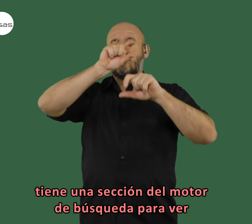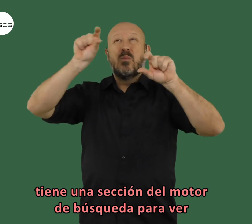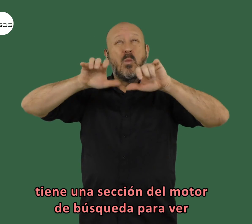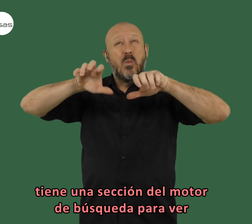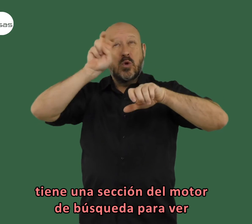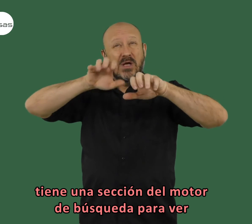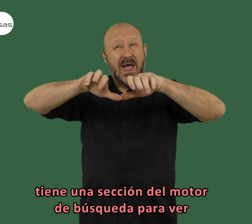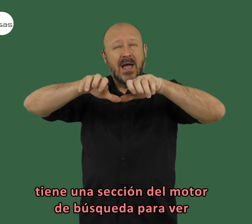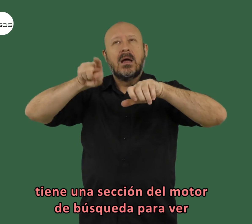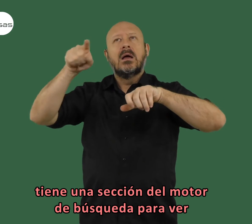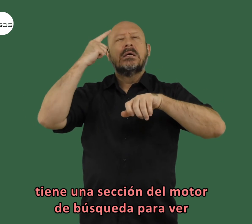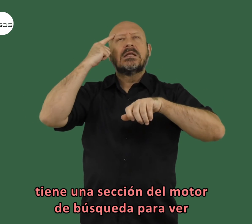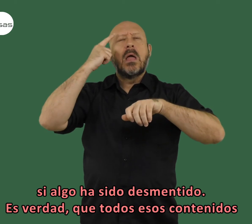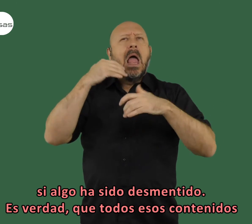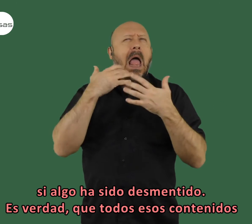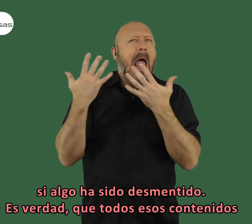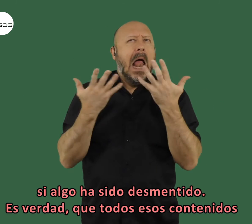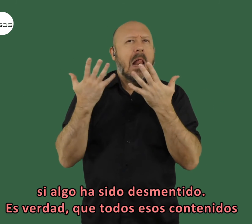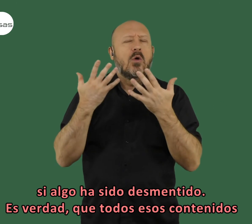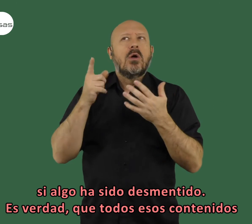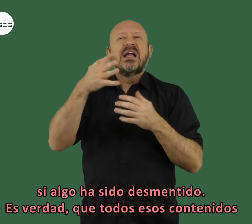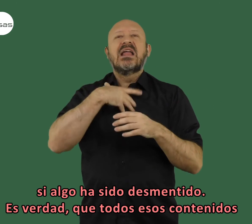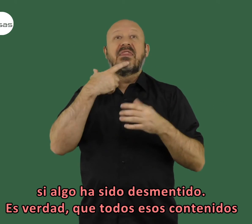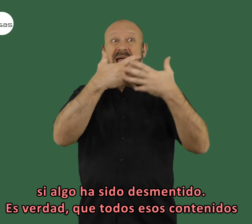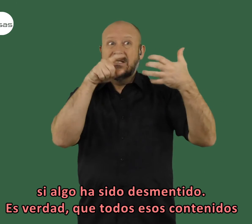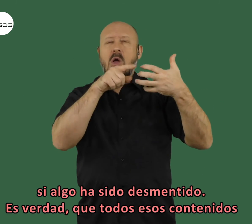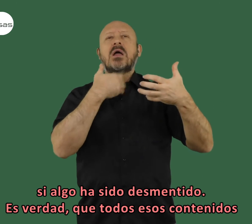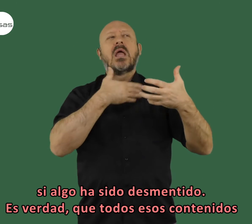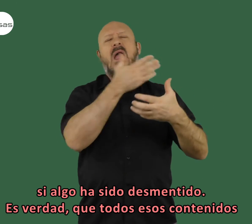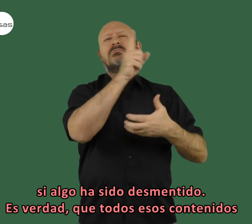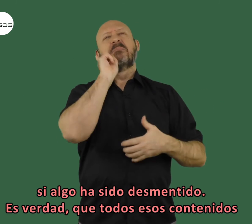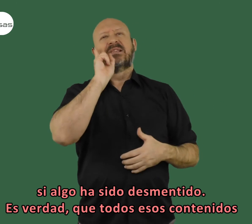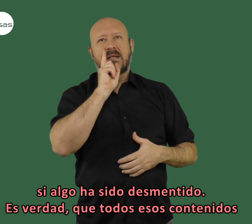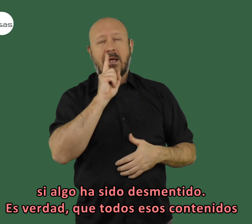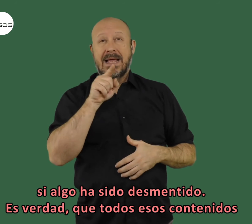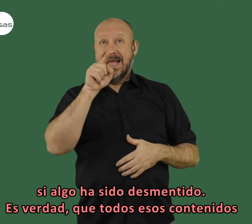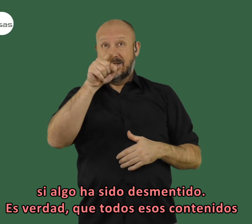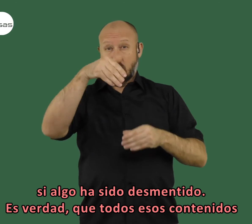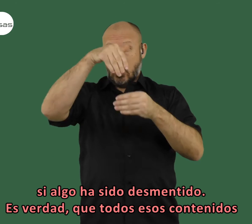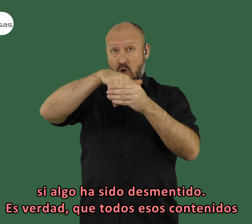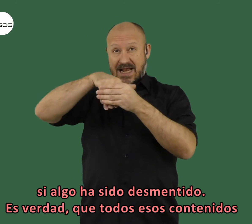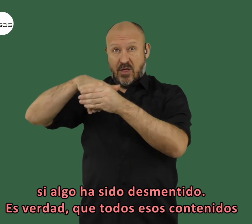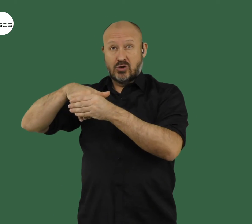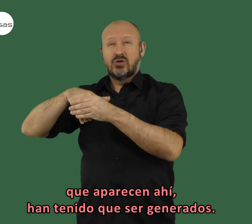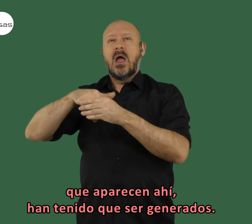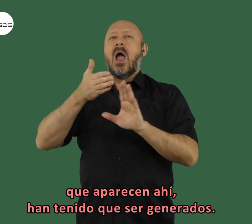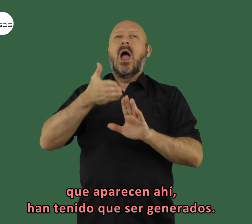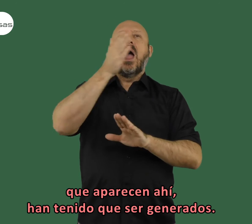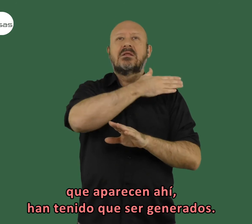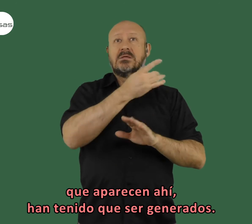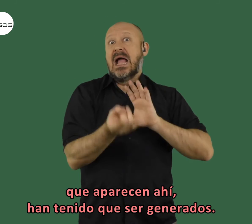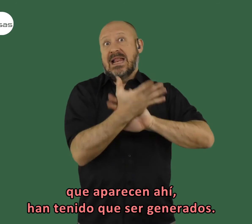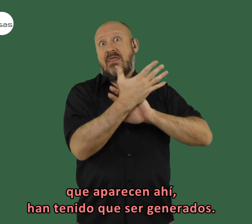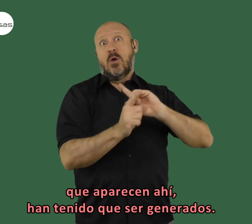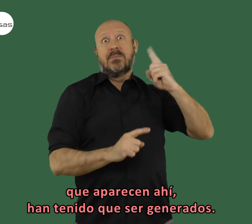en el motor de búsqueda para ver si algo ha sido desmentido. Es verdad que todos esos contenidos que aparecen ahí